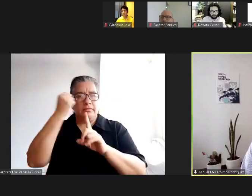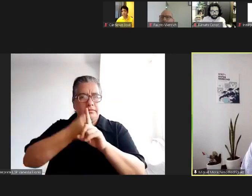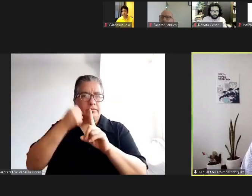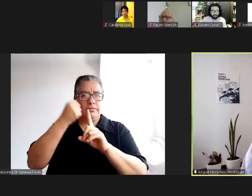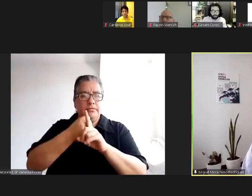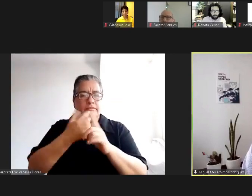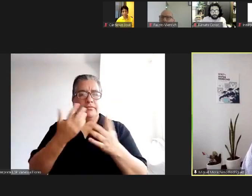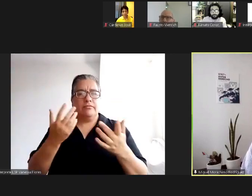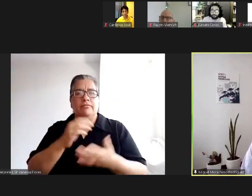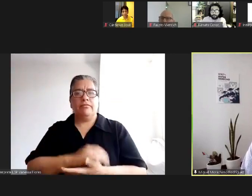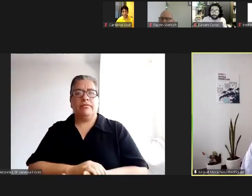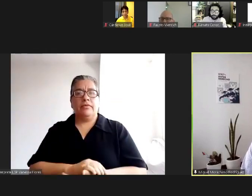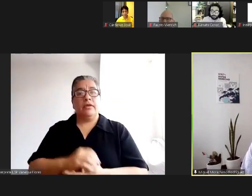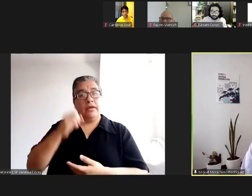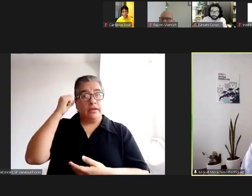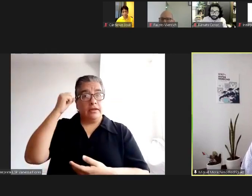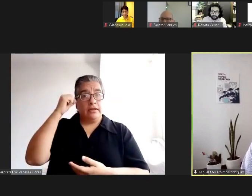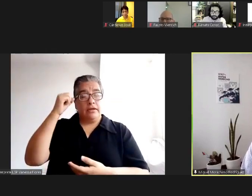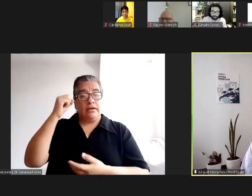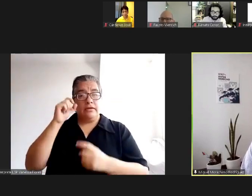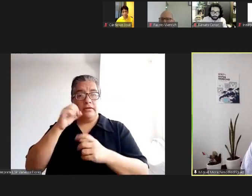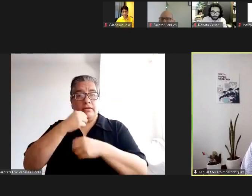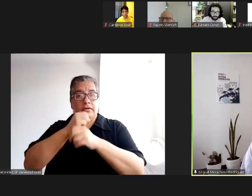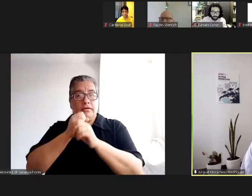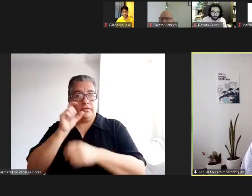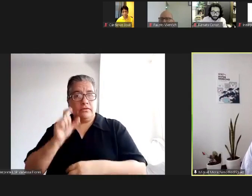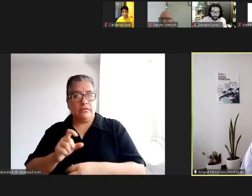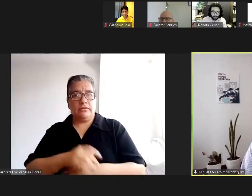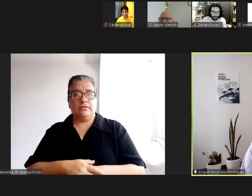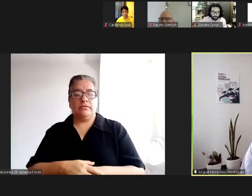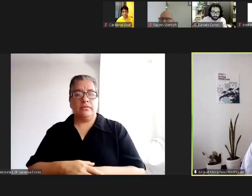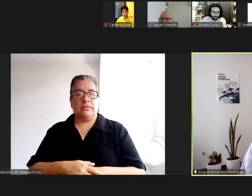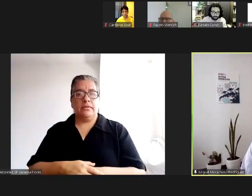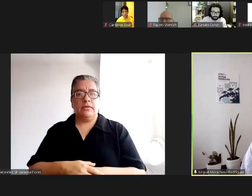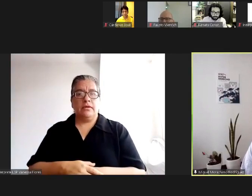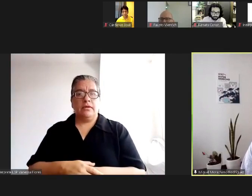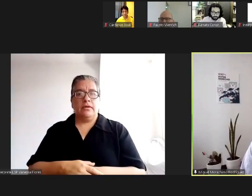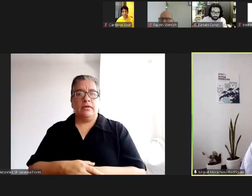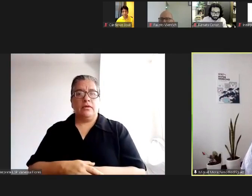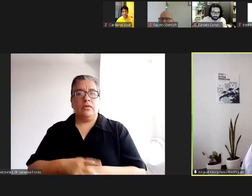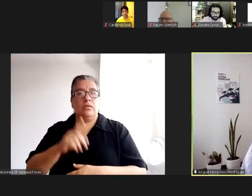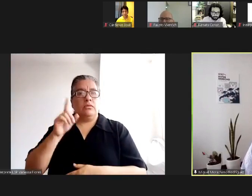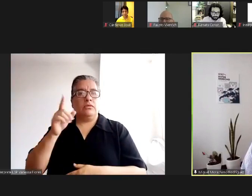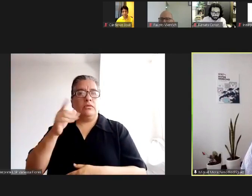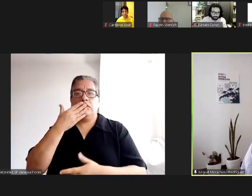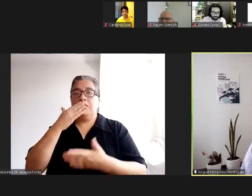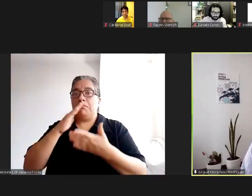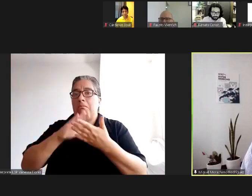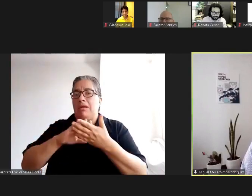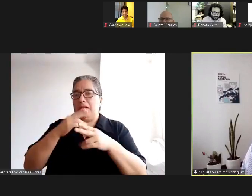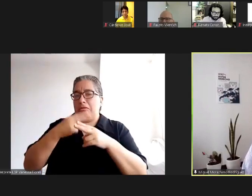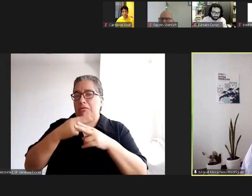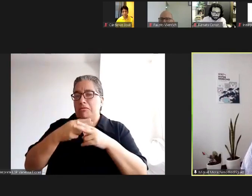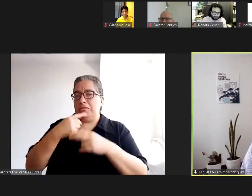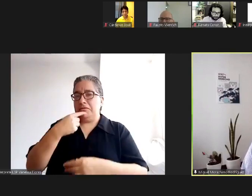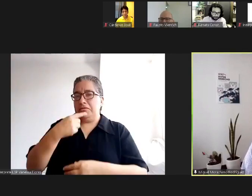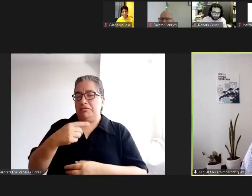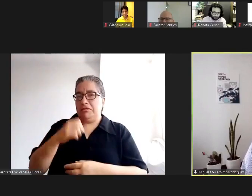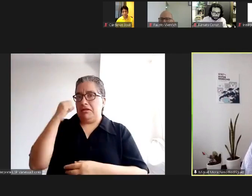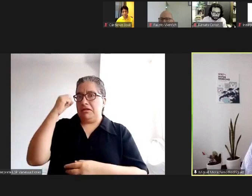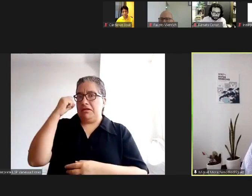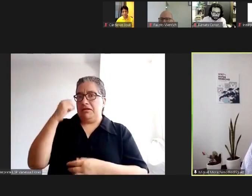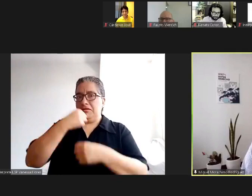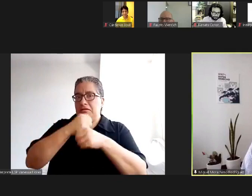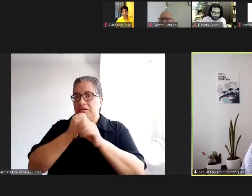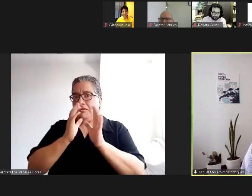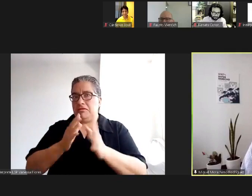materia de derechos de autor, es que el derecho de autor yo creo que incluso tienen un mal nombre. Es decir, no solamente a veces tienen una mala reputación